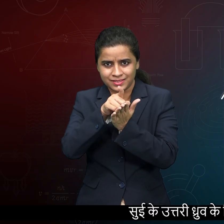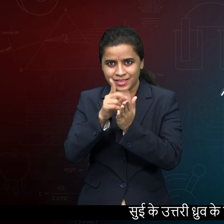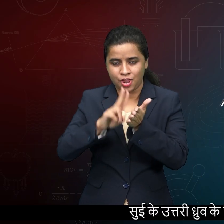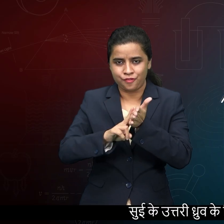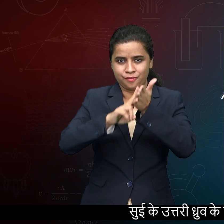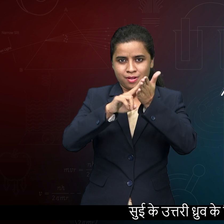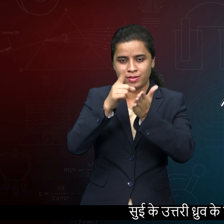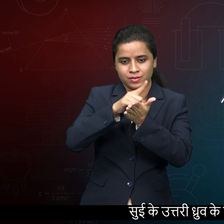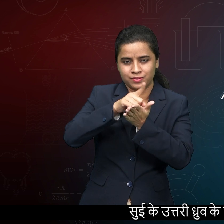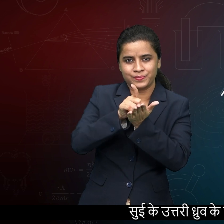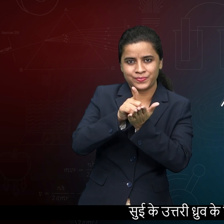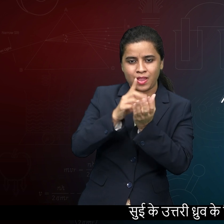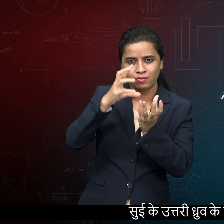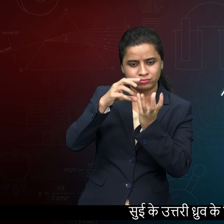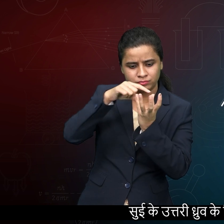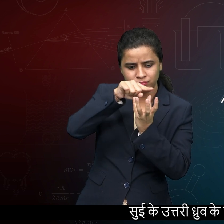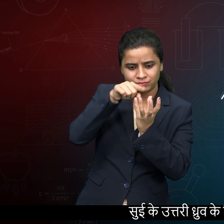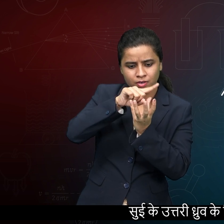का प्रेक्षण कीजिए।